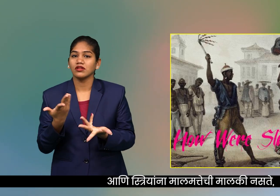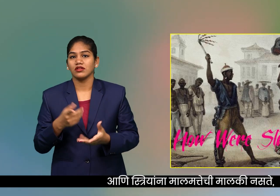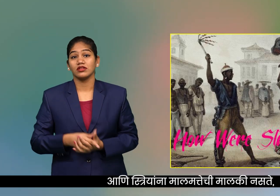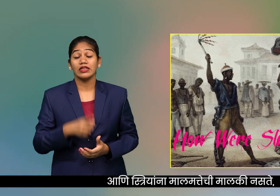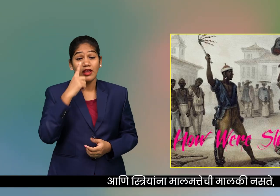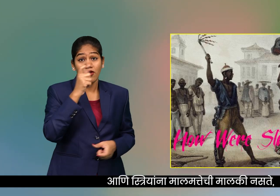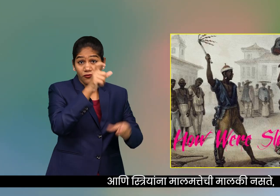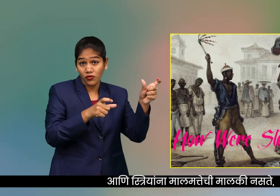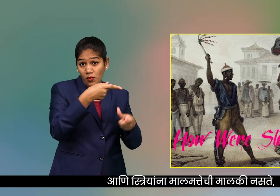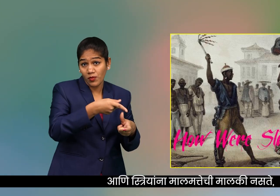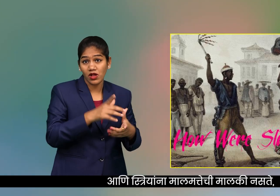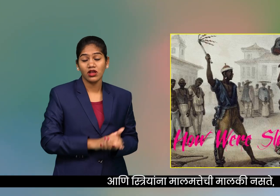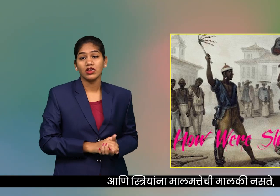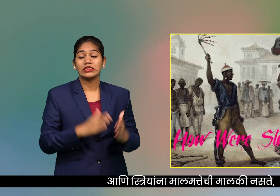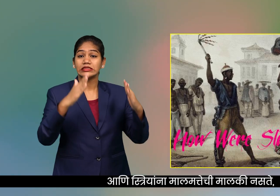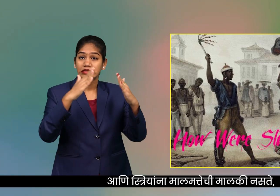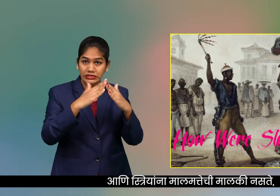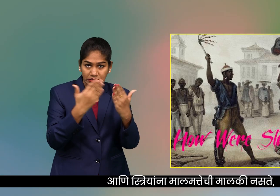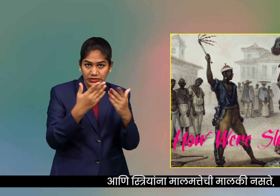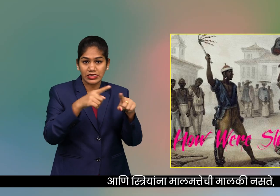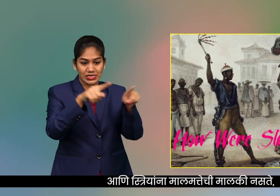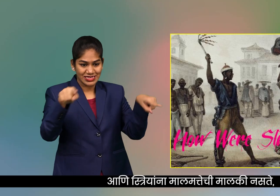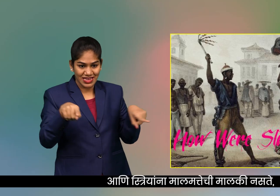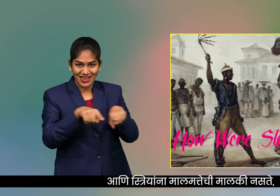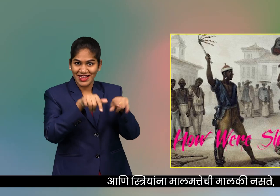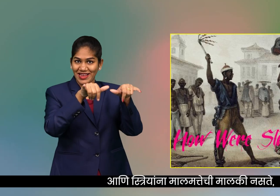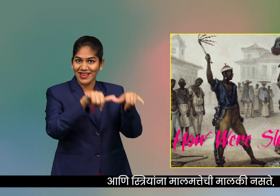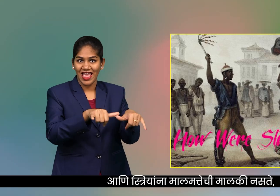आणि स्त्रियांना मालमत्तेची मालकी नसते.